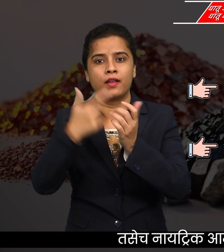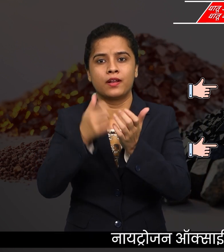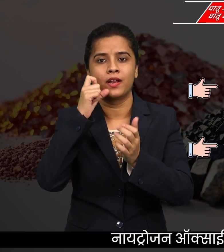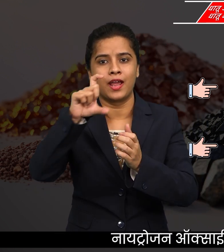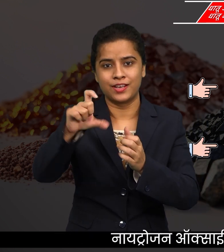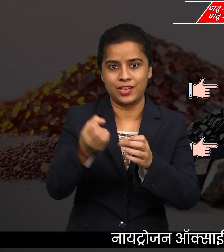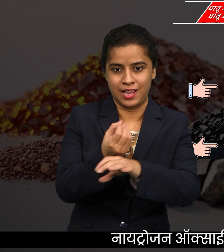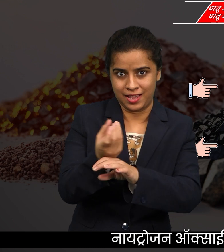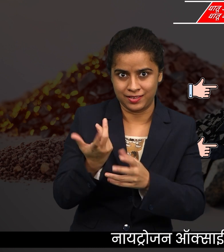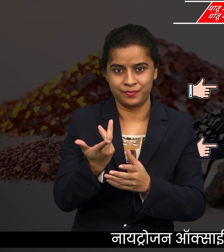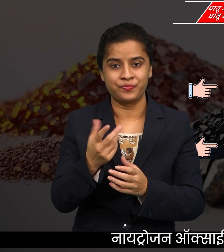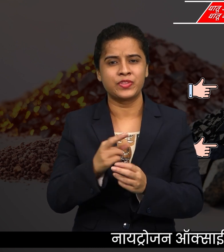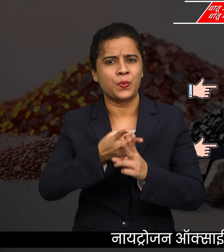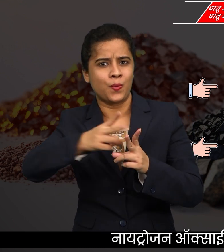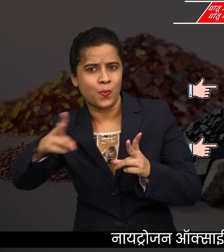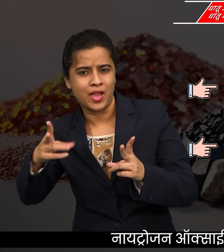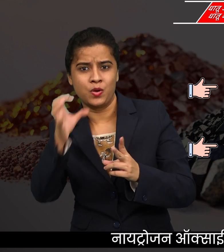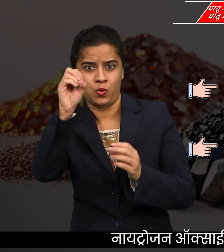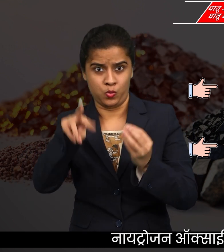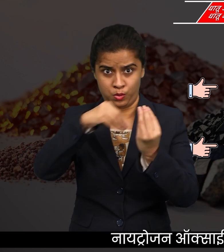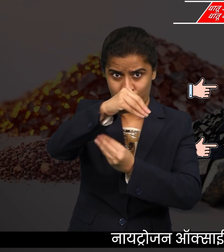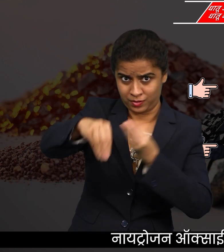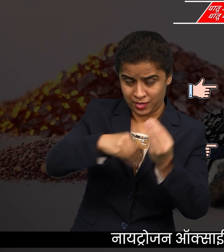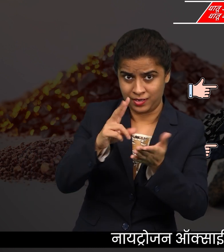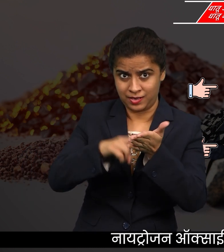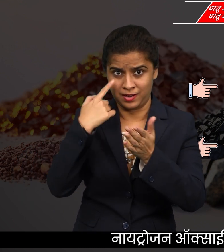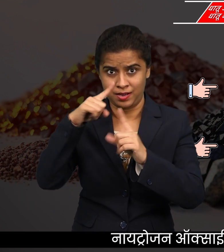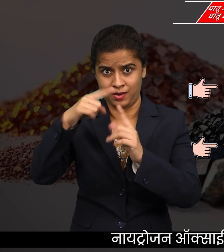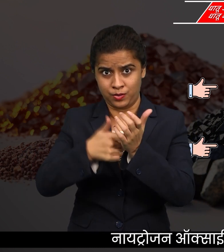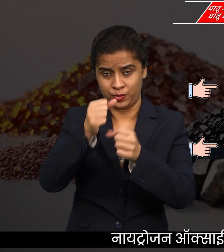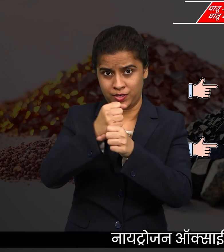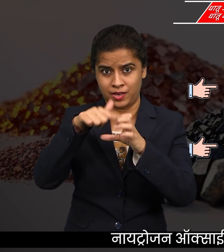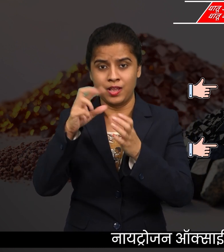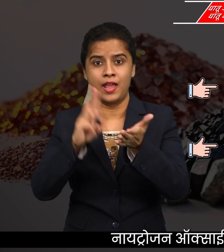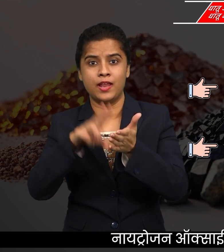प्रकारची नायट्रोजन ऑक्साईडे संयुगे N2O, NO,